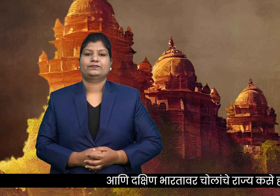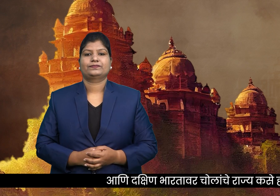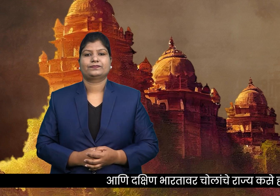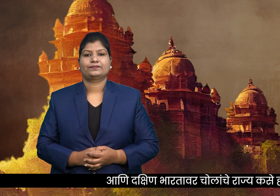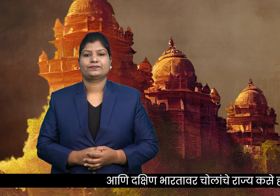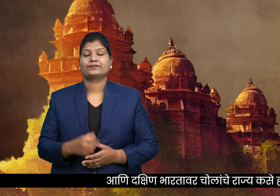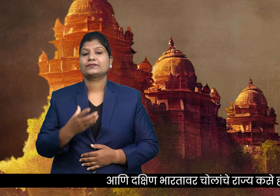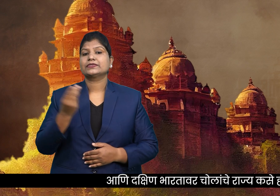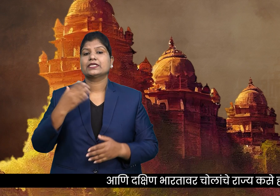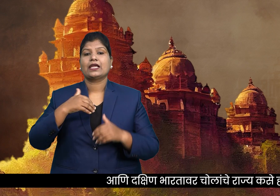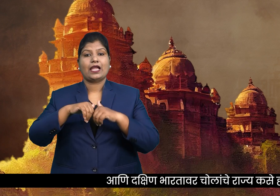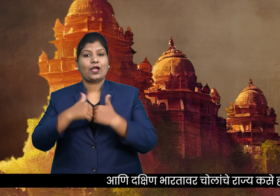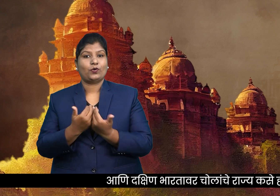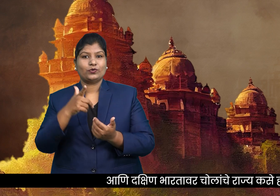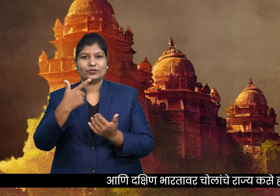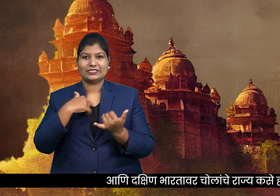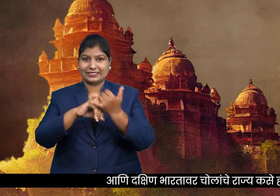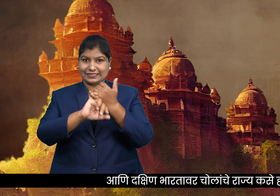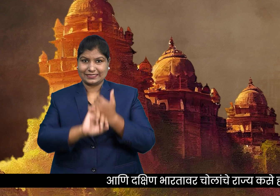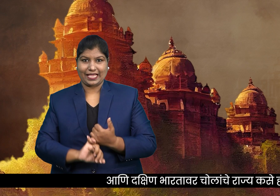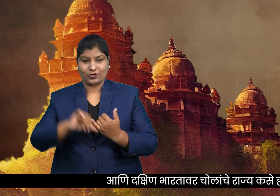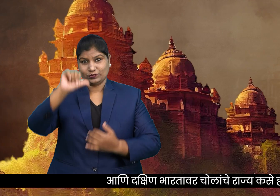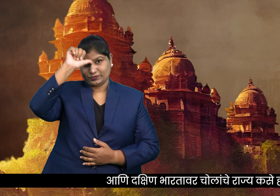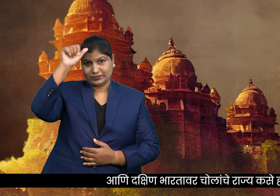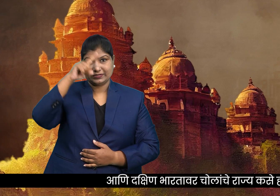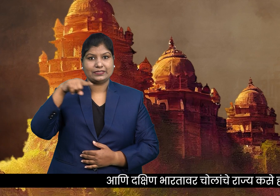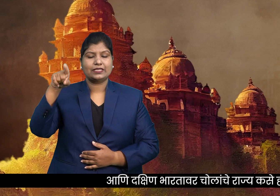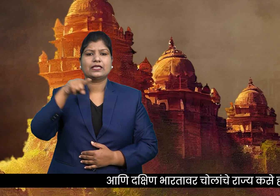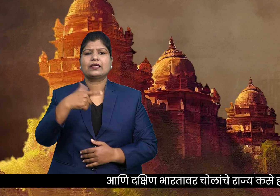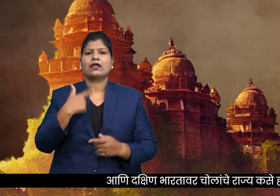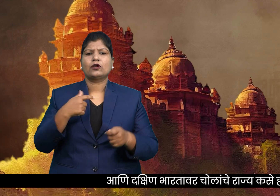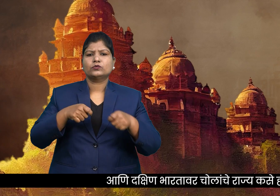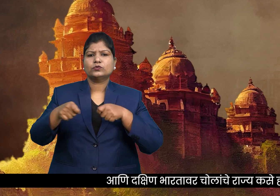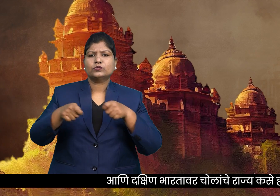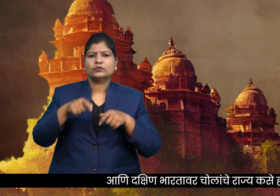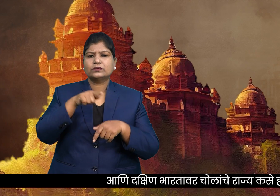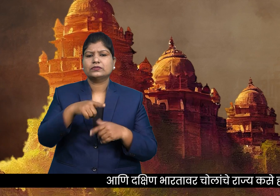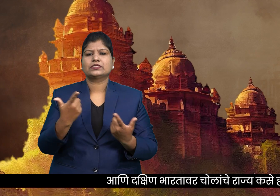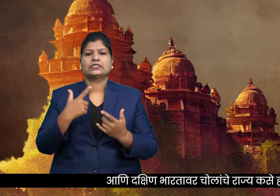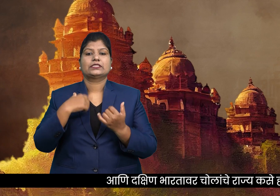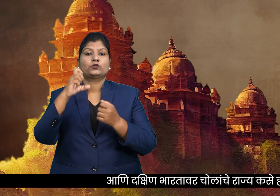आणि दक्षिण भारतावर चोलांचे राज्य कसे होते.